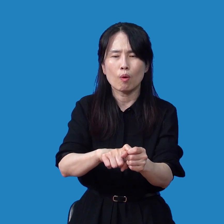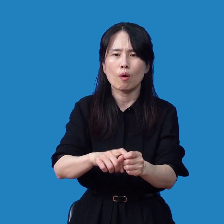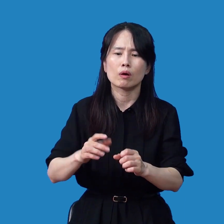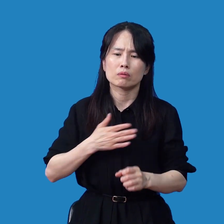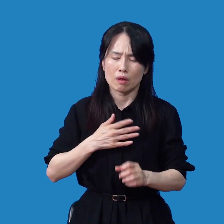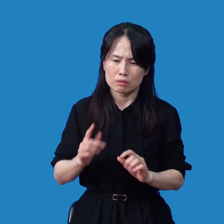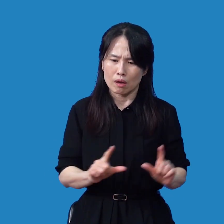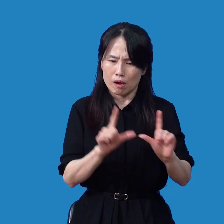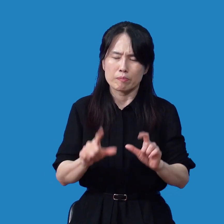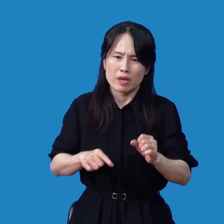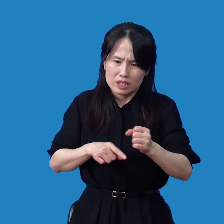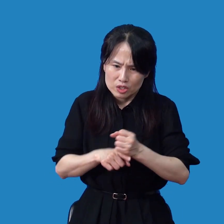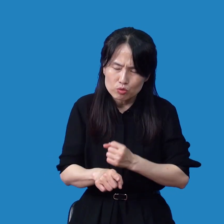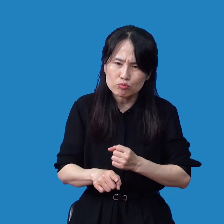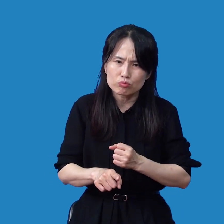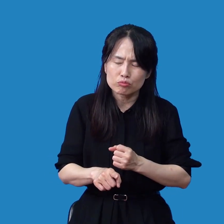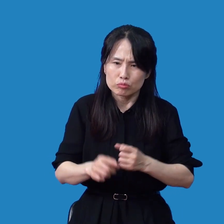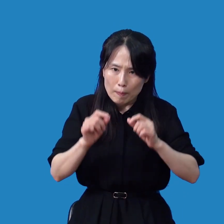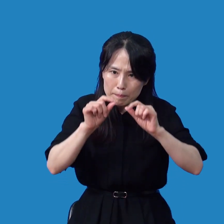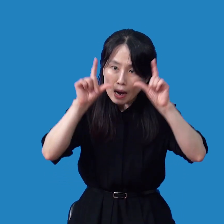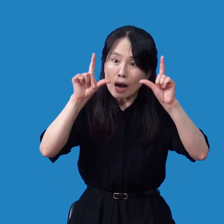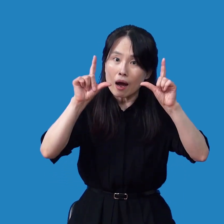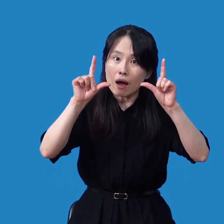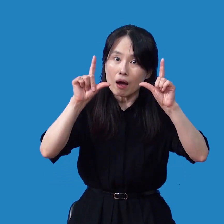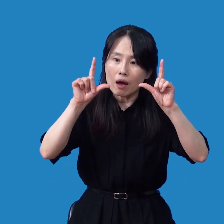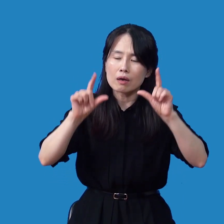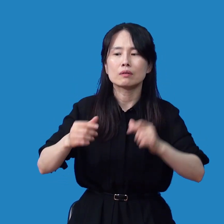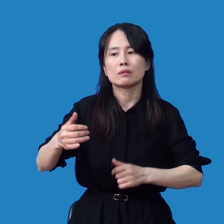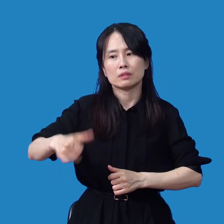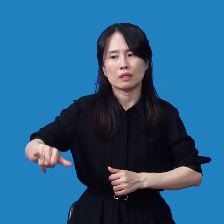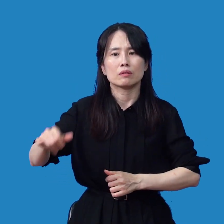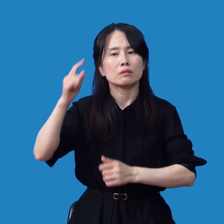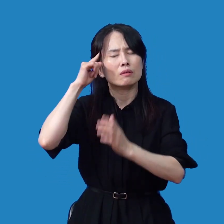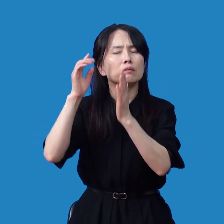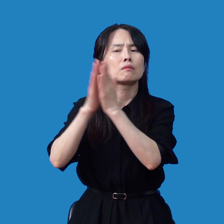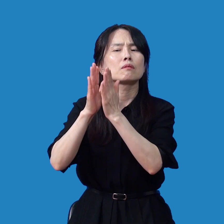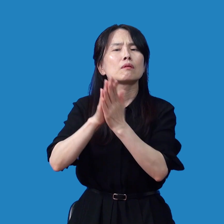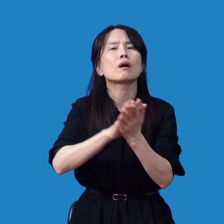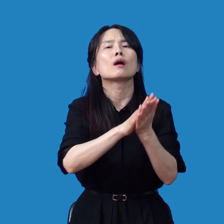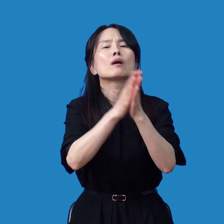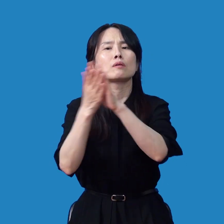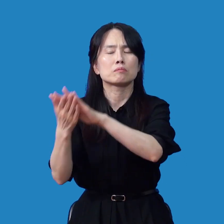이유, 존재의 이유, 그것만 깨달으면 아이들이 스스로 변합니다.